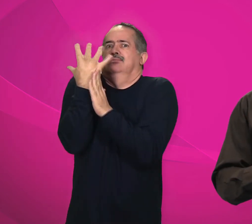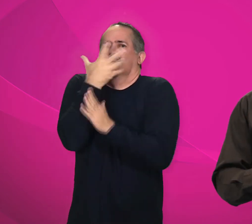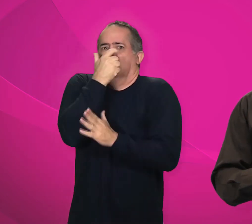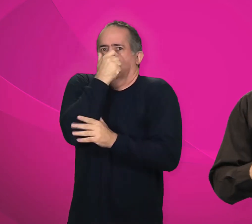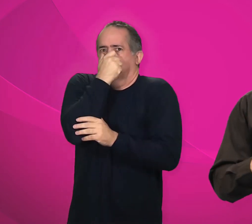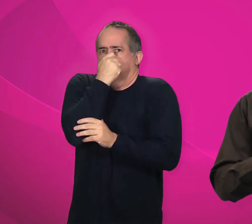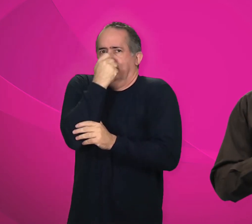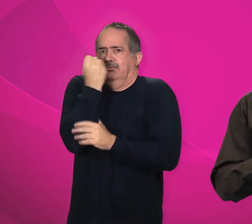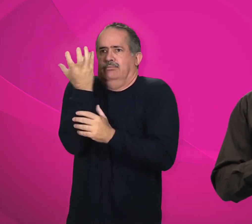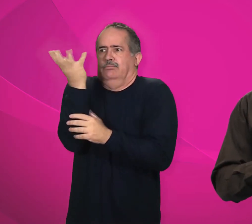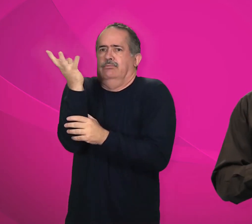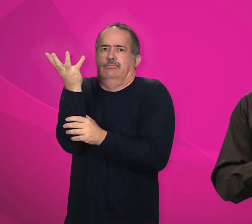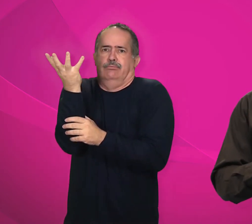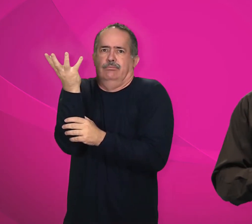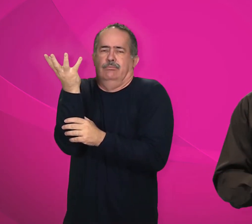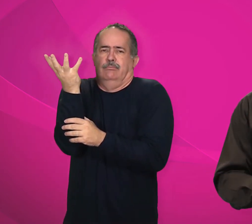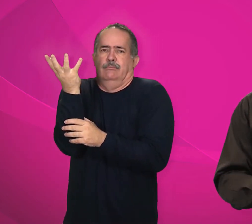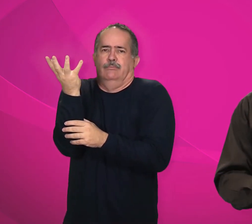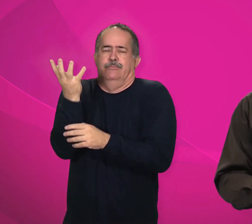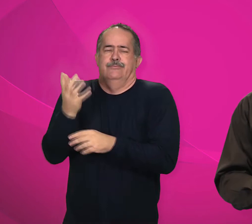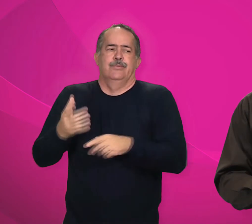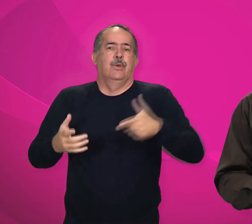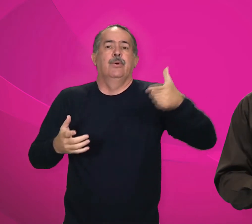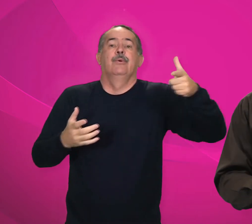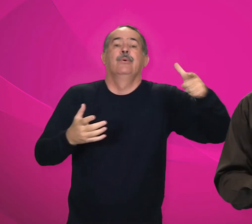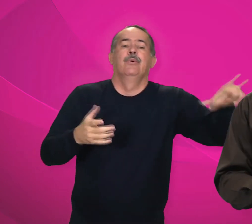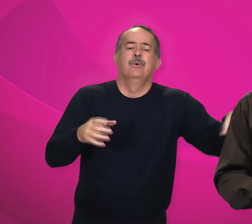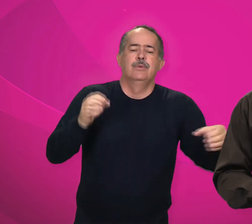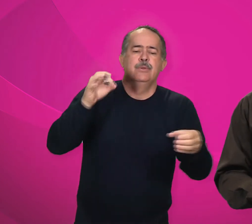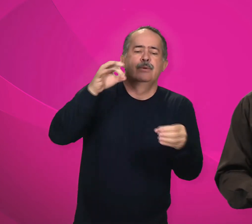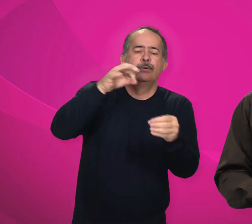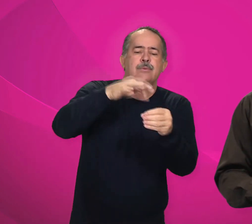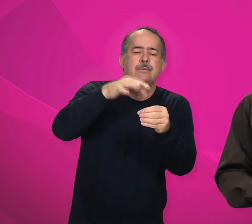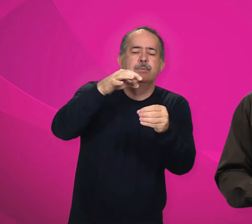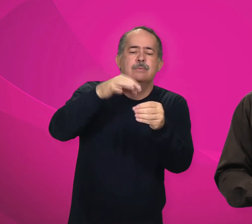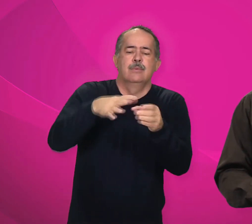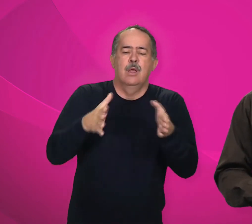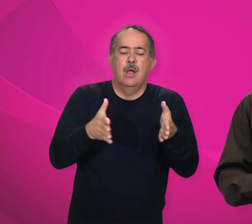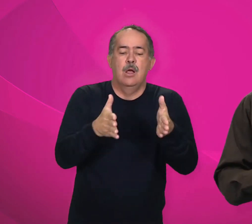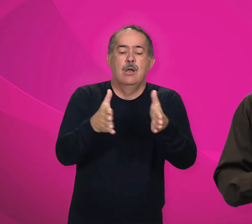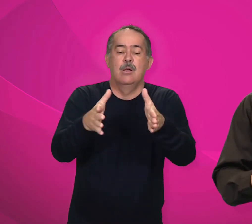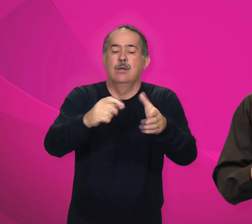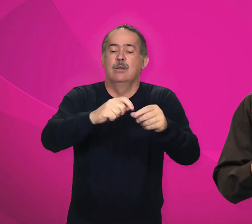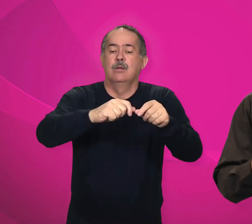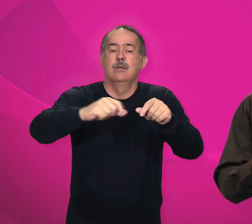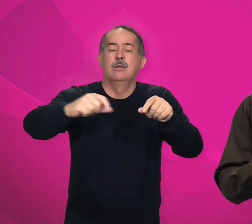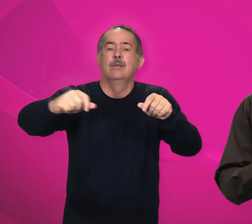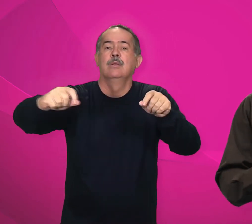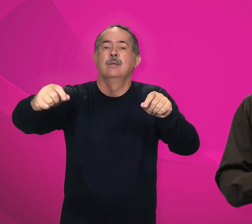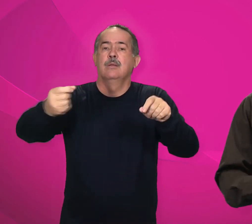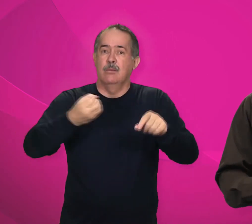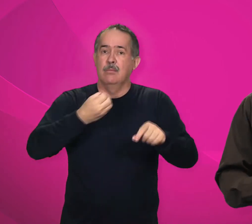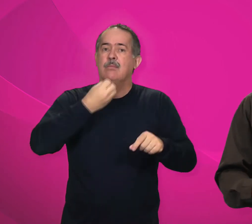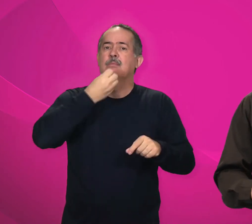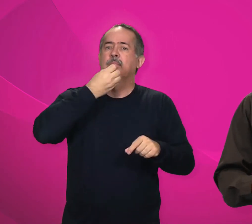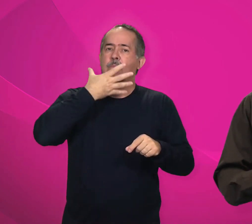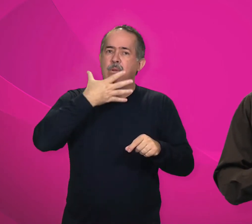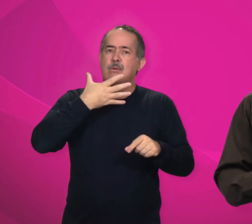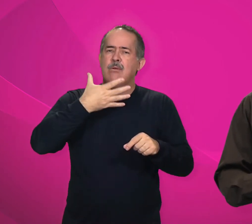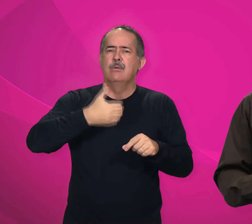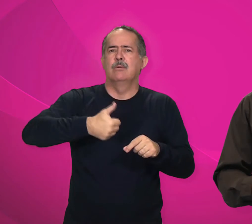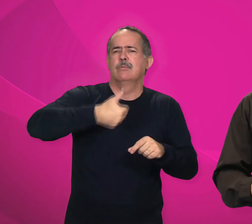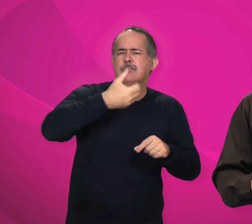espinhos cresceram e sufocaram as plantas. Outras, porém, caíram em terra boa